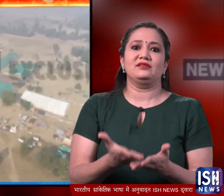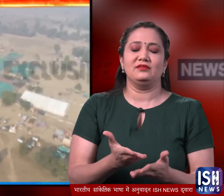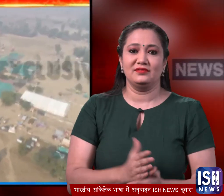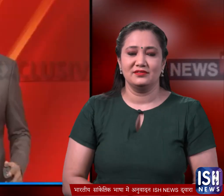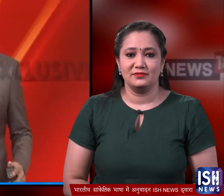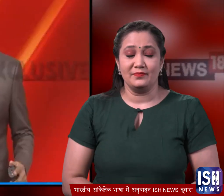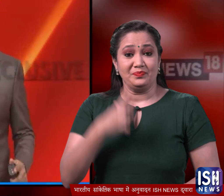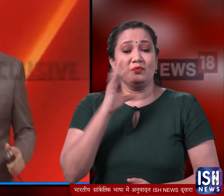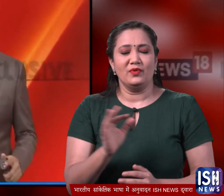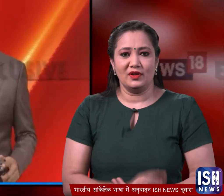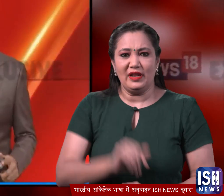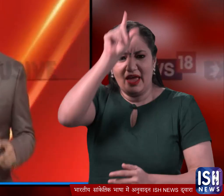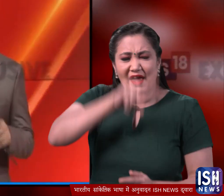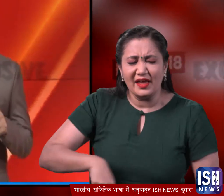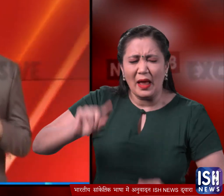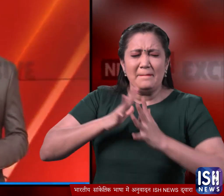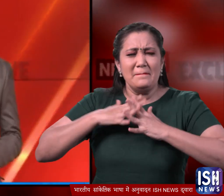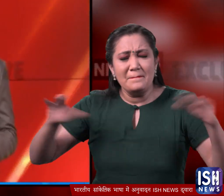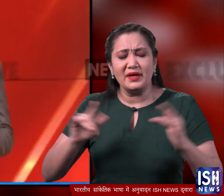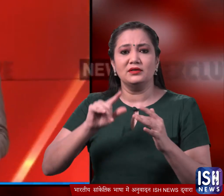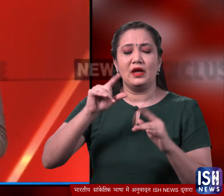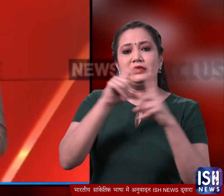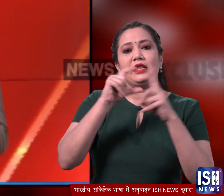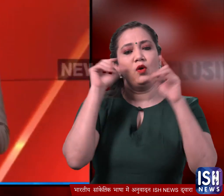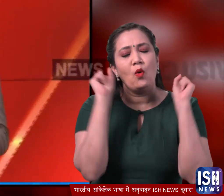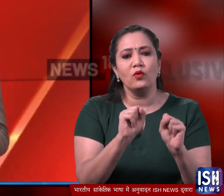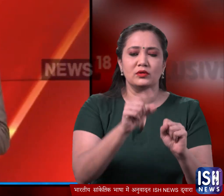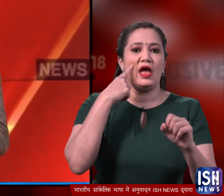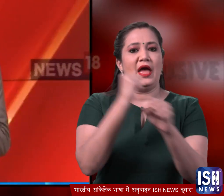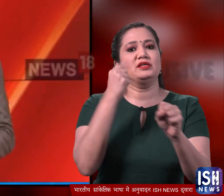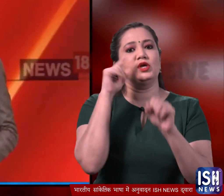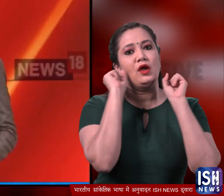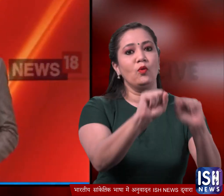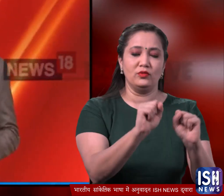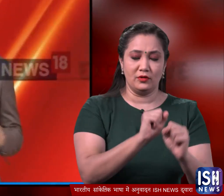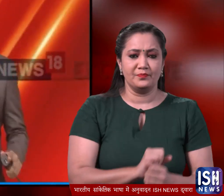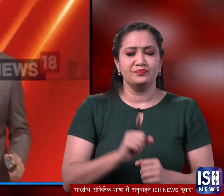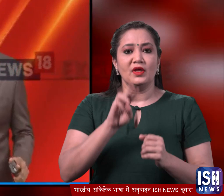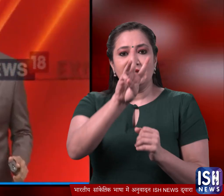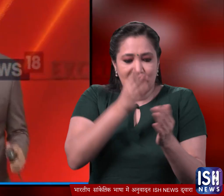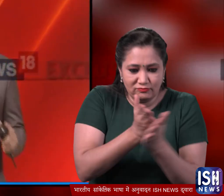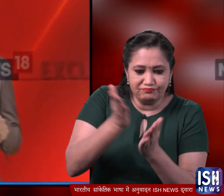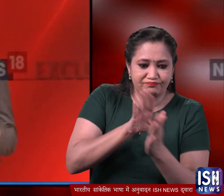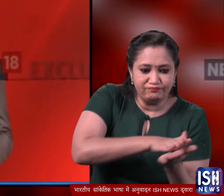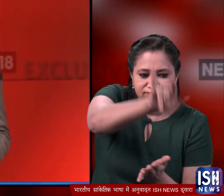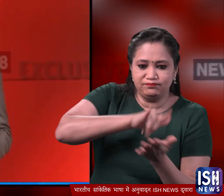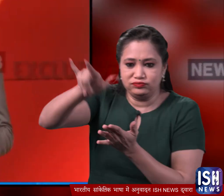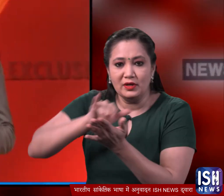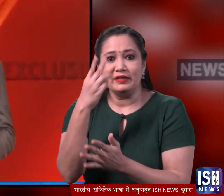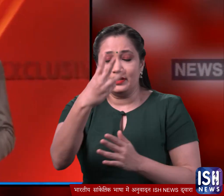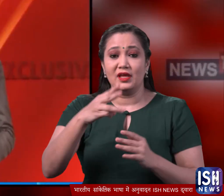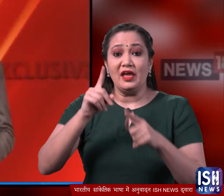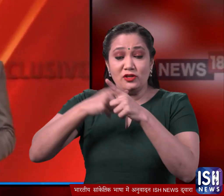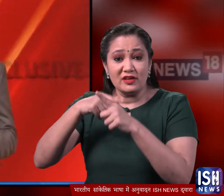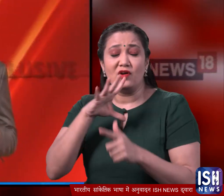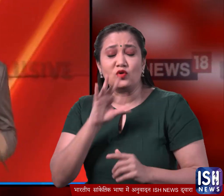होगी। सौभाग्य की एक बात यह कि देश में अभी सबसे बड़ा हवाई अड्डा दिल्ली का इंदिरा गांधी इंटरनेशनल एयरपोर्ट है, जहां 3 रनवे हैं, जबकि जेवर एयरपोर्ट